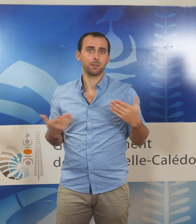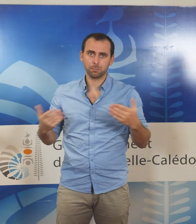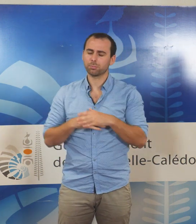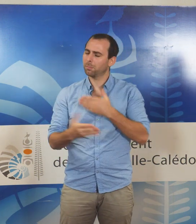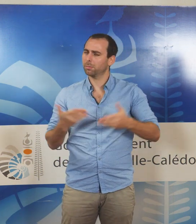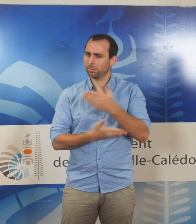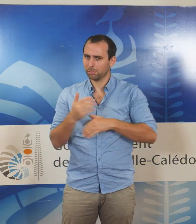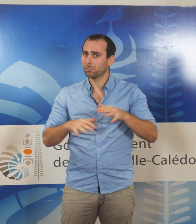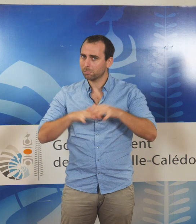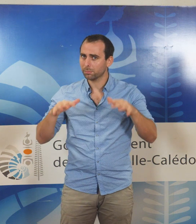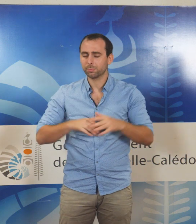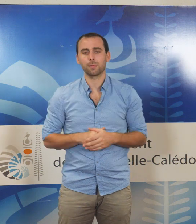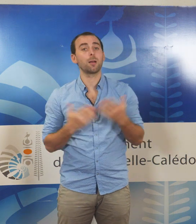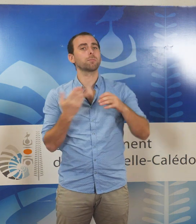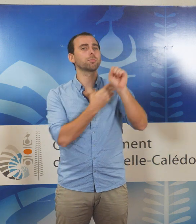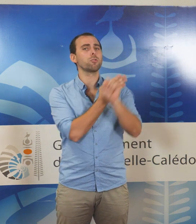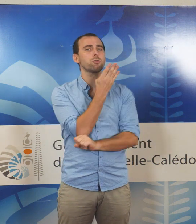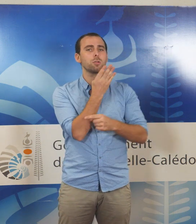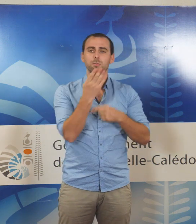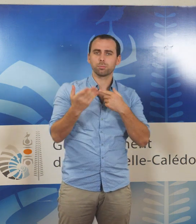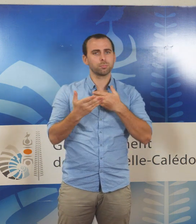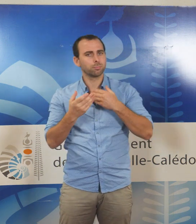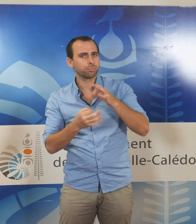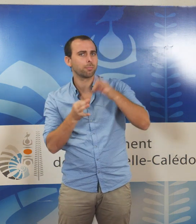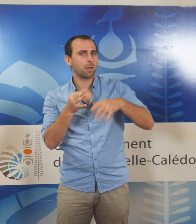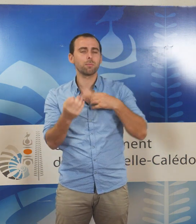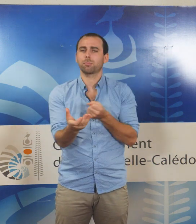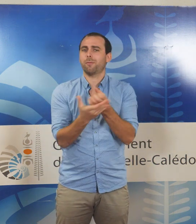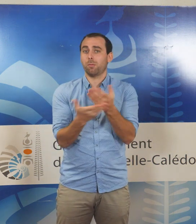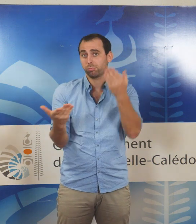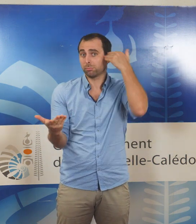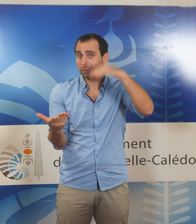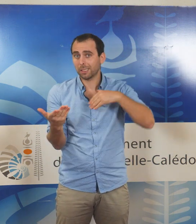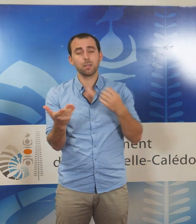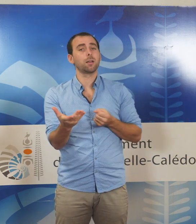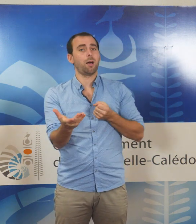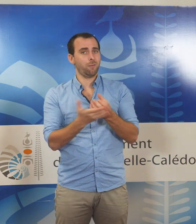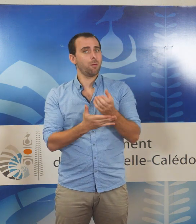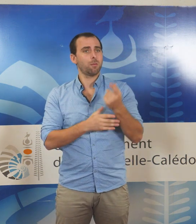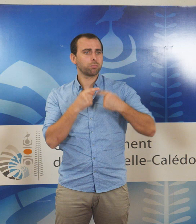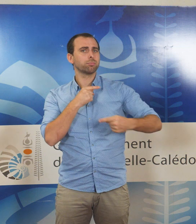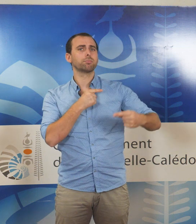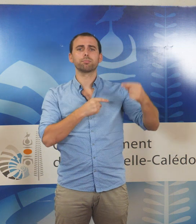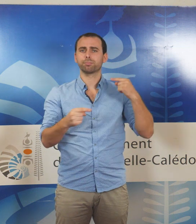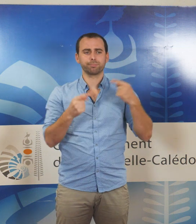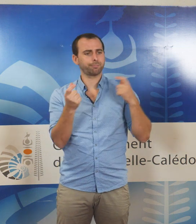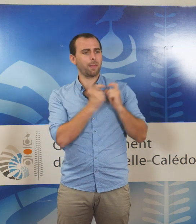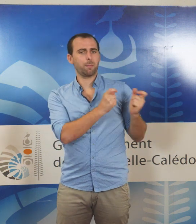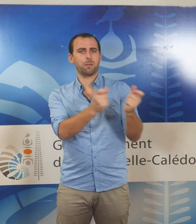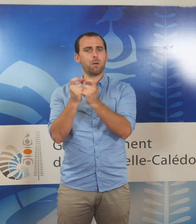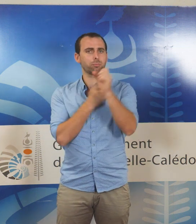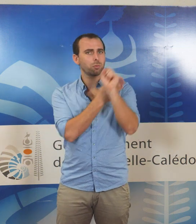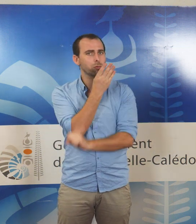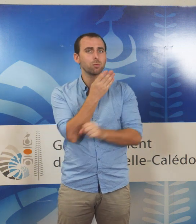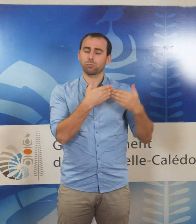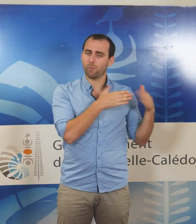la province Sud, puisque conformément aux annonces que nous avons pu faire précédemment, les établissements ont ouvert en province Sud,